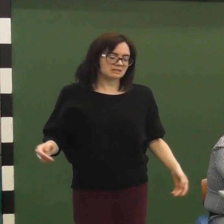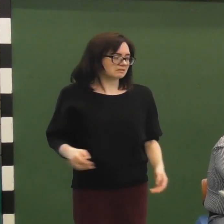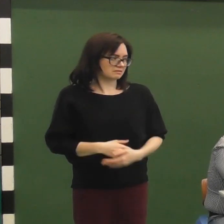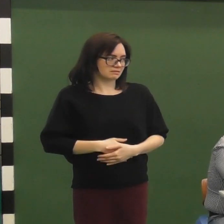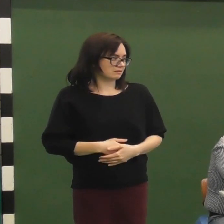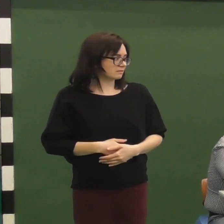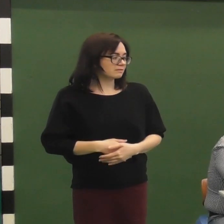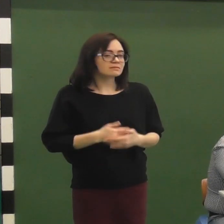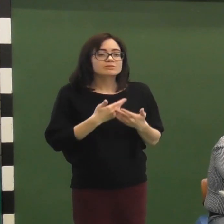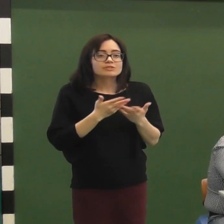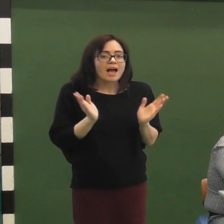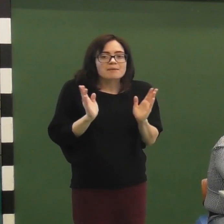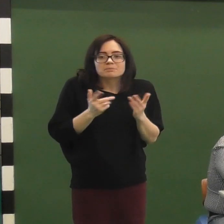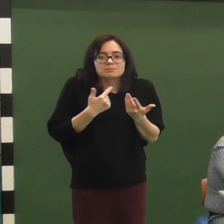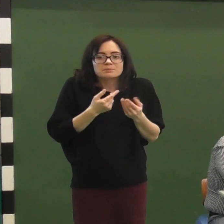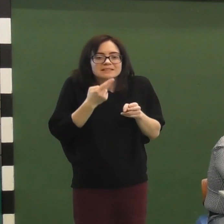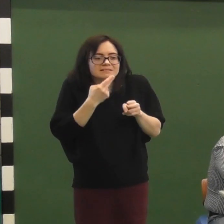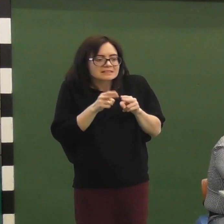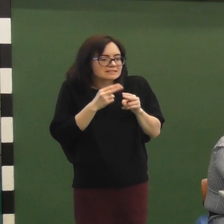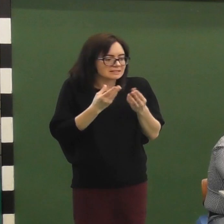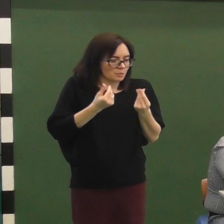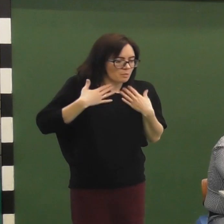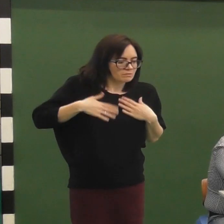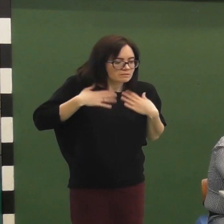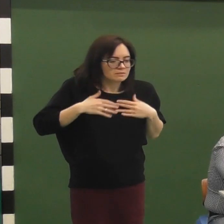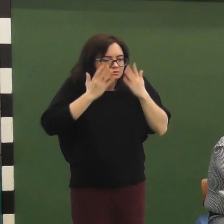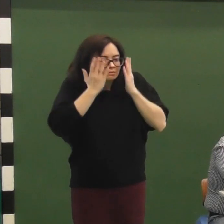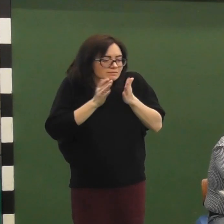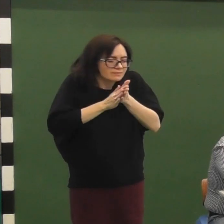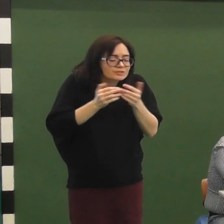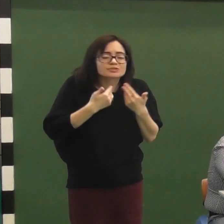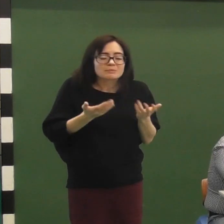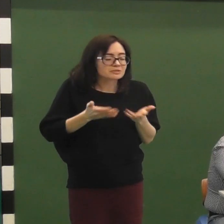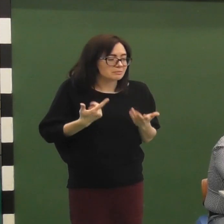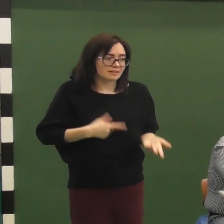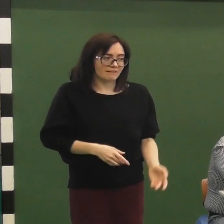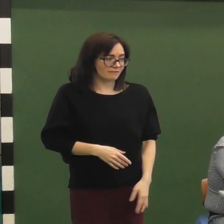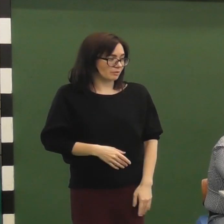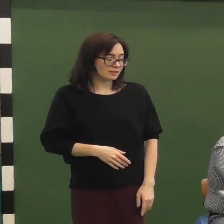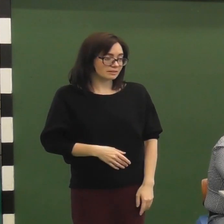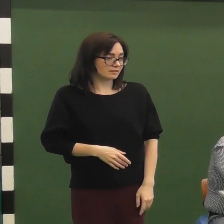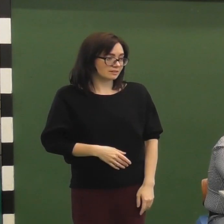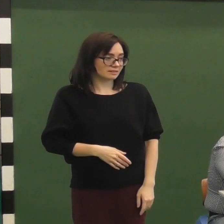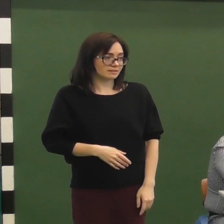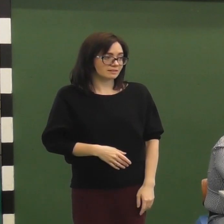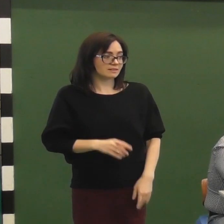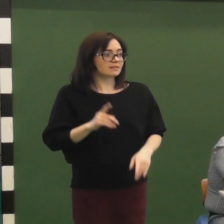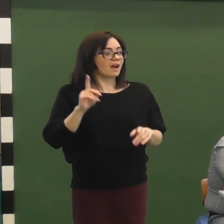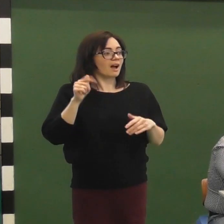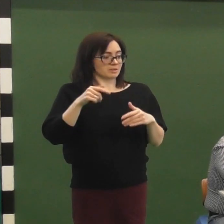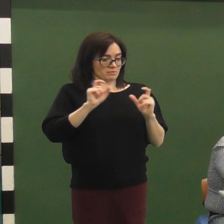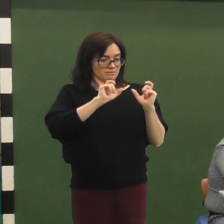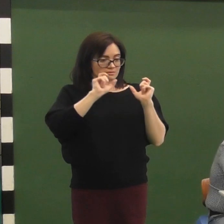volt semmi tisztítószer. Elvittek bennünket oda, ahol már